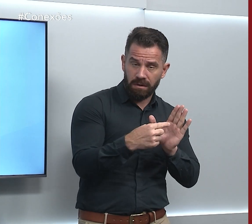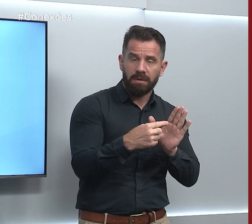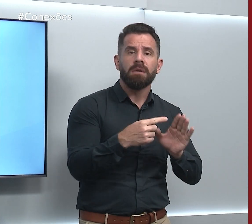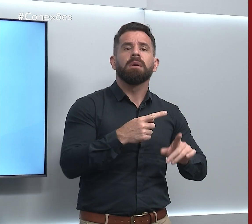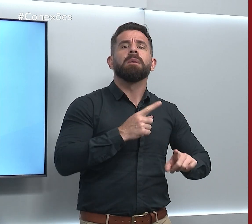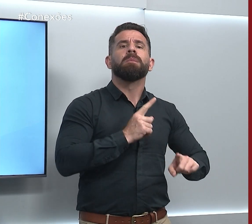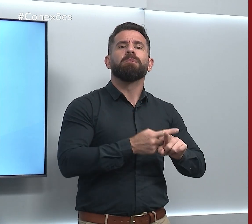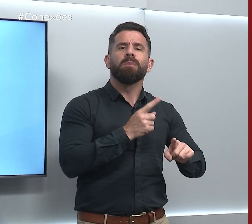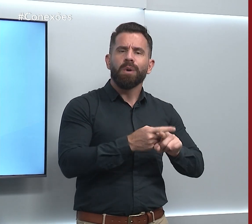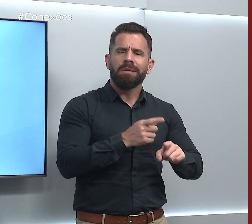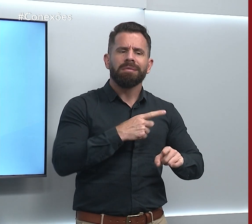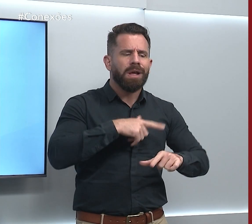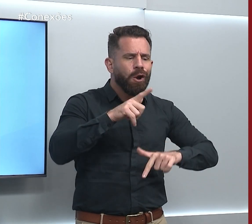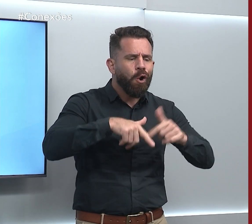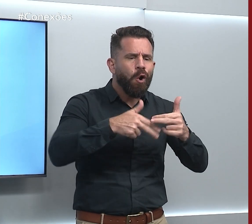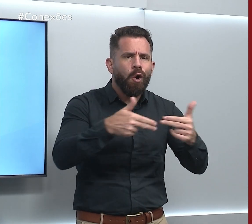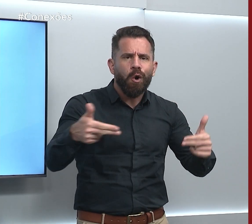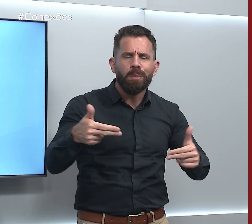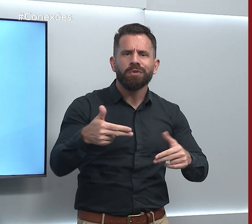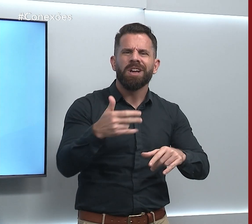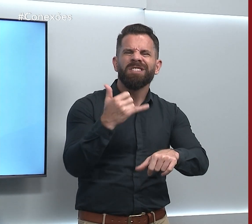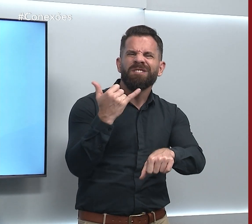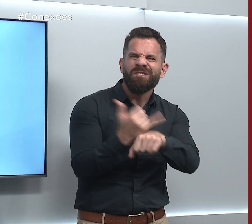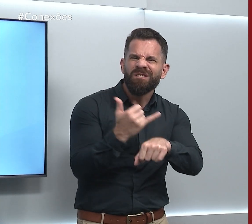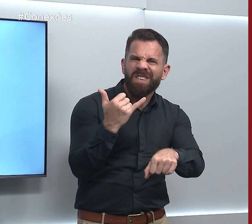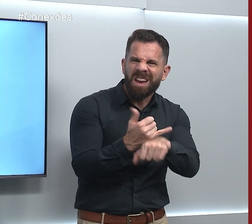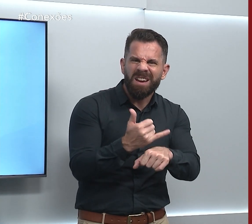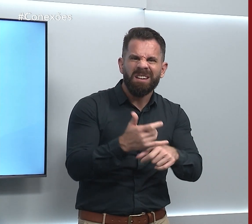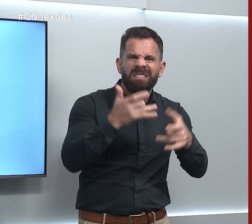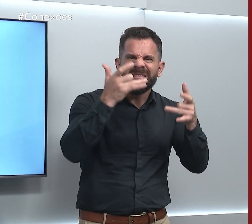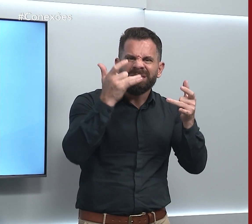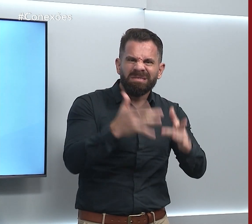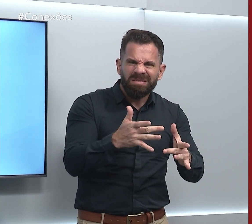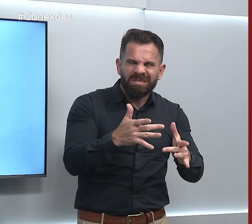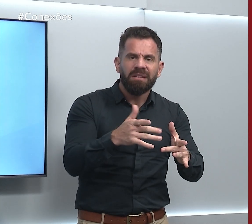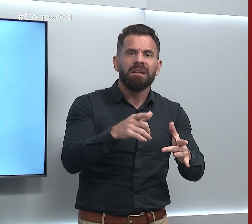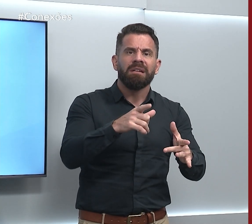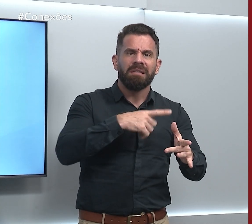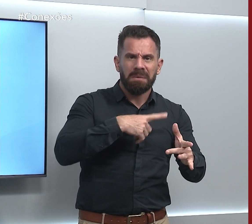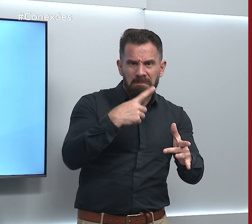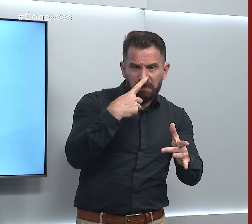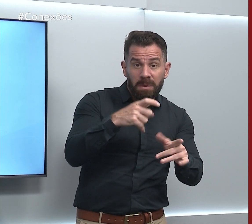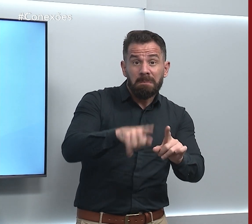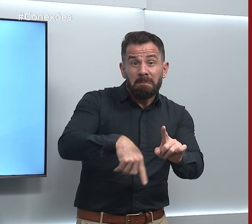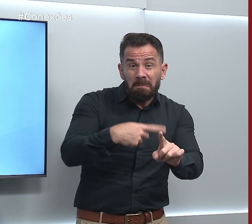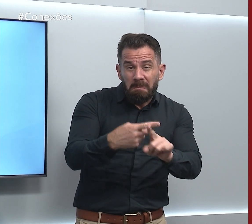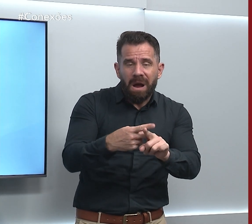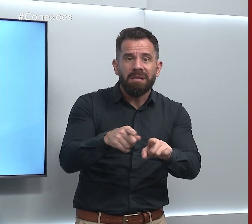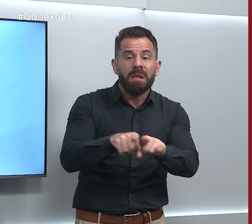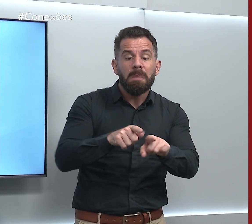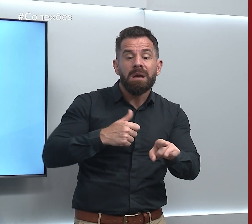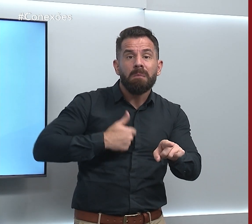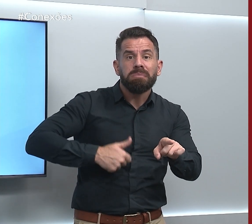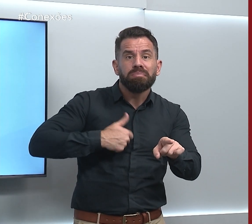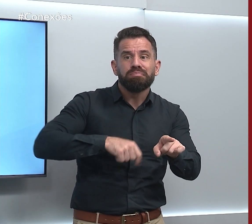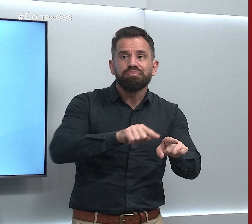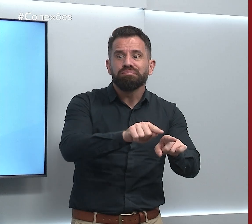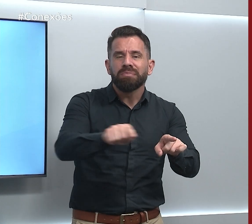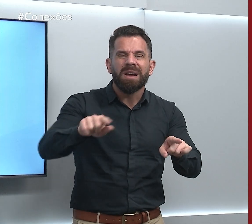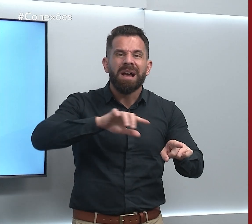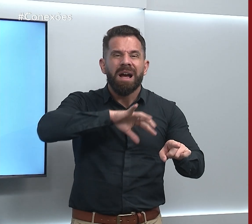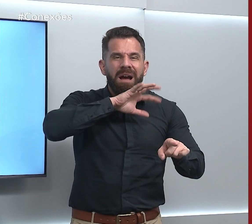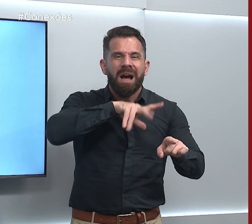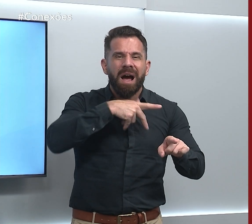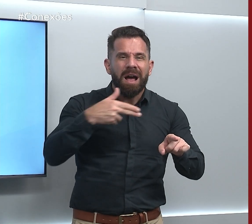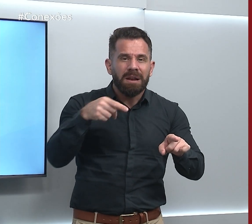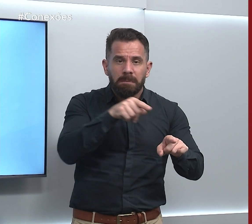em objetos enferrujados, mas também pode ser encontrada em fezes de animais. A melhor forma de prevenção